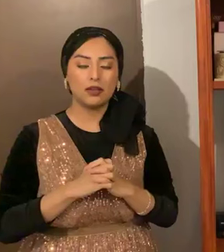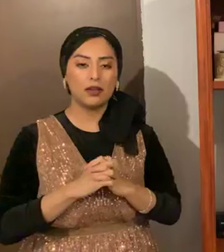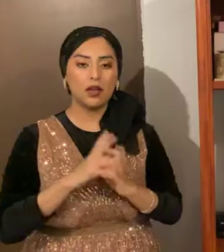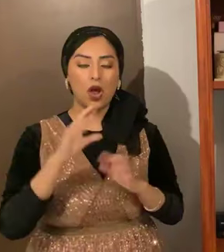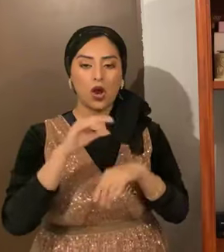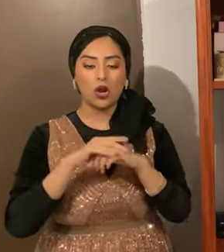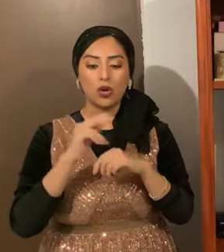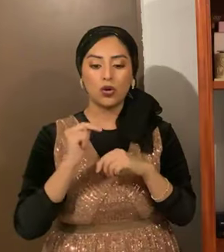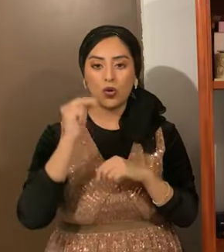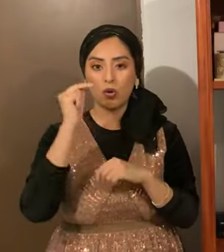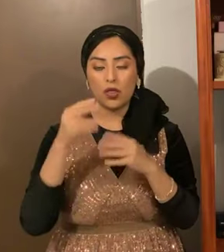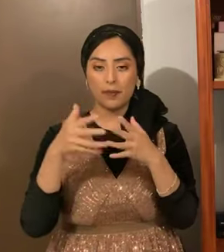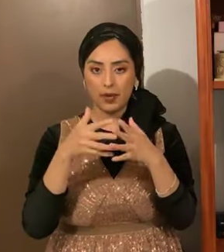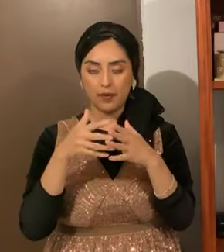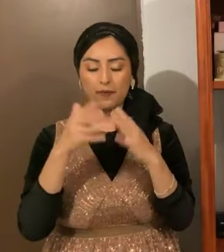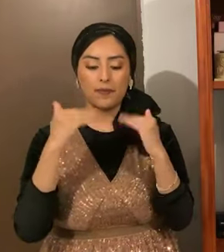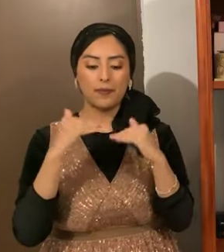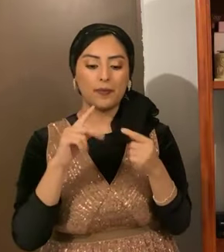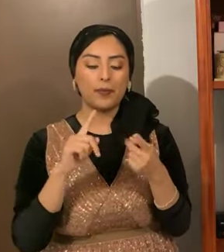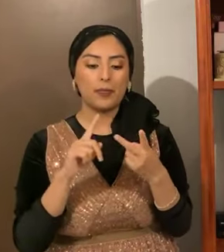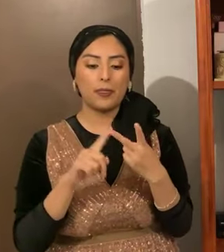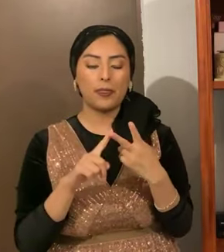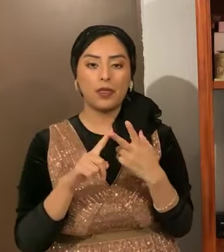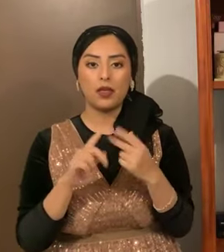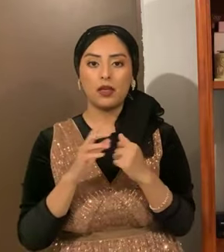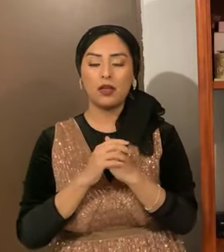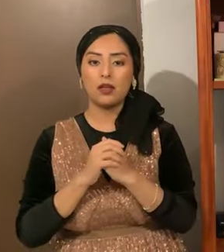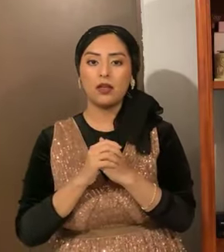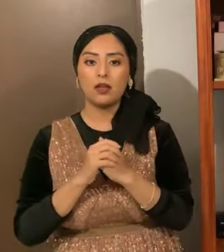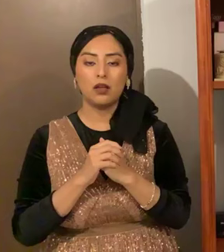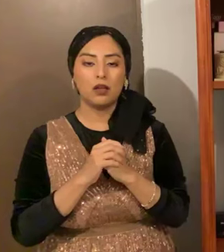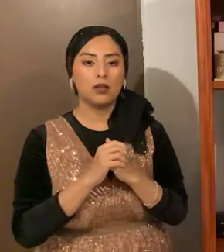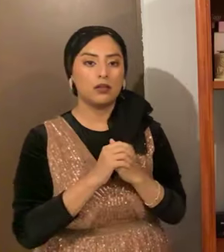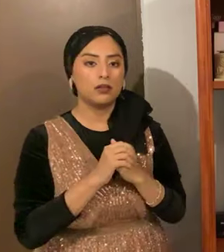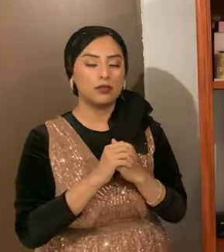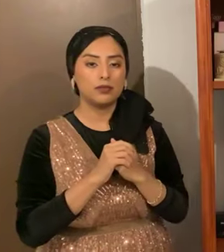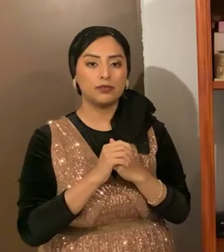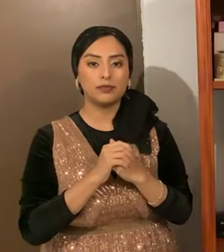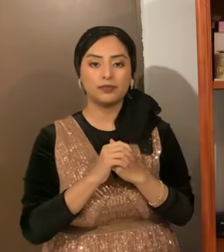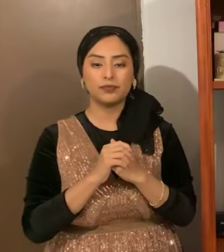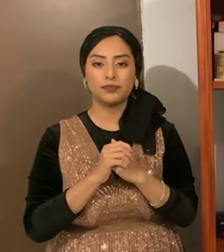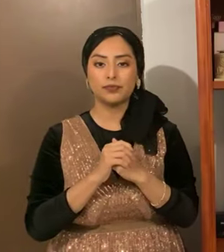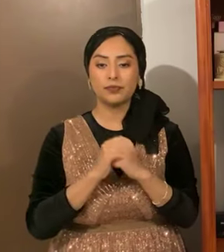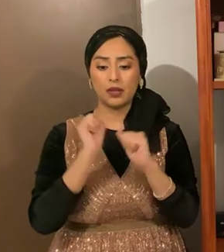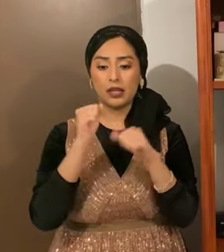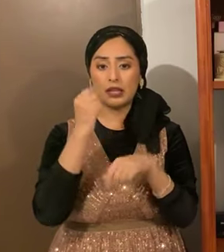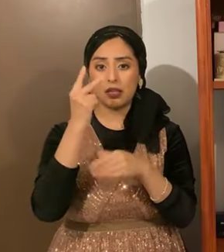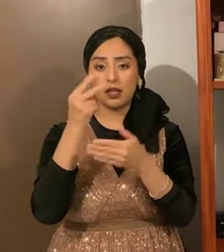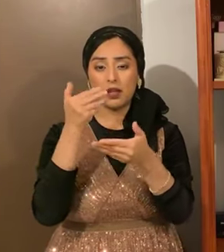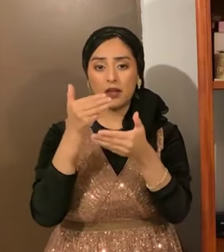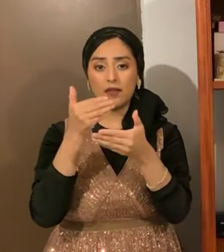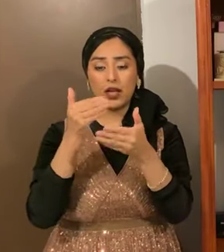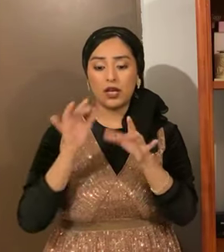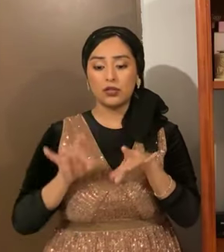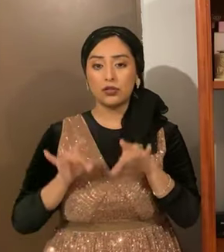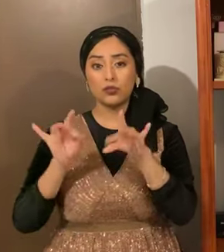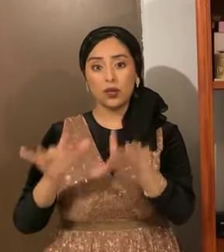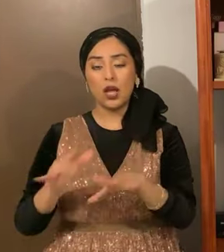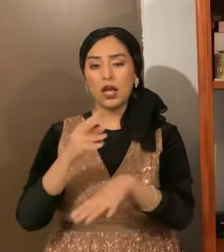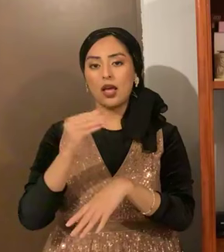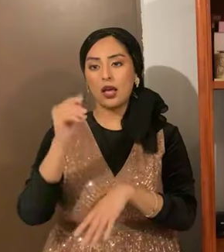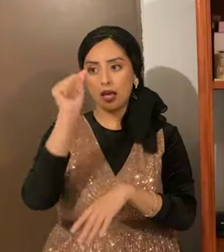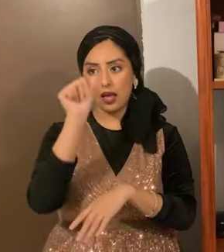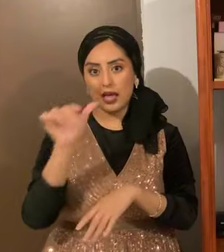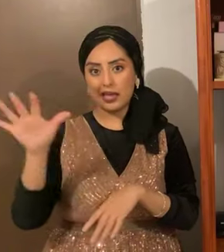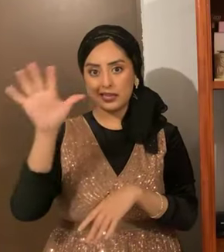Norte. 2, Asia Oriental y Australia. Es que va a abarcar una